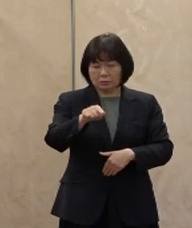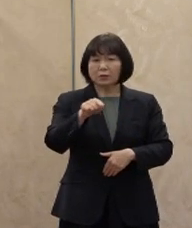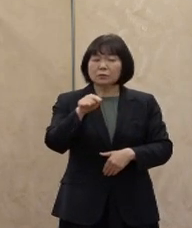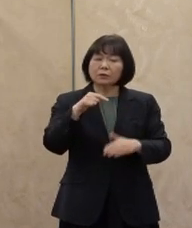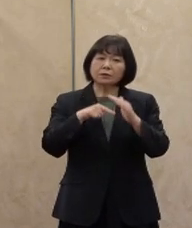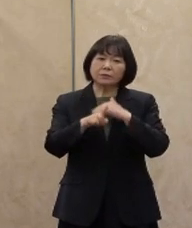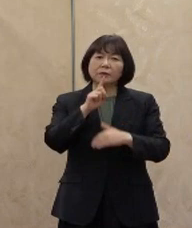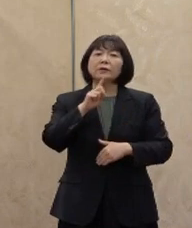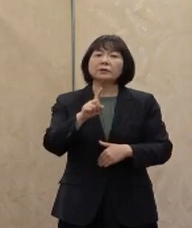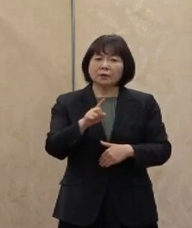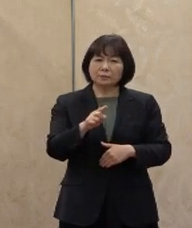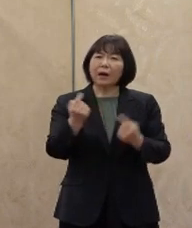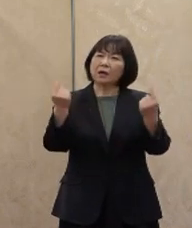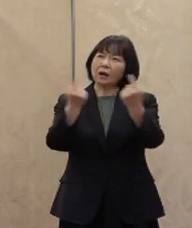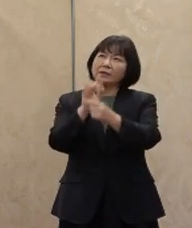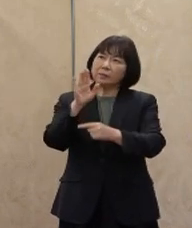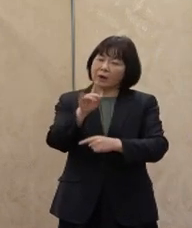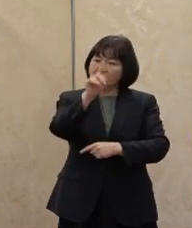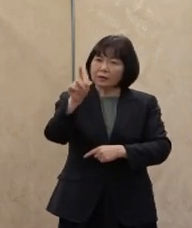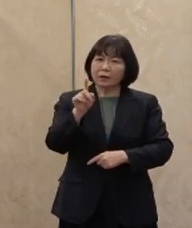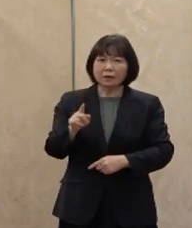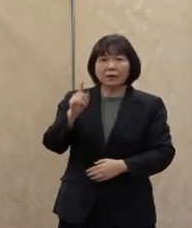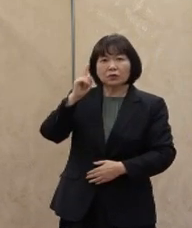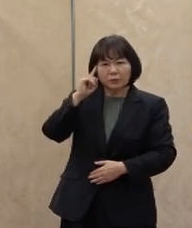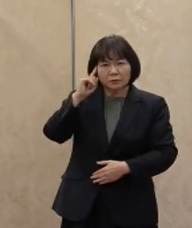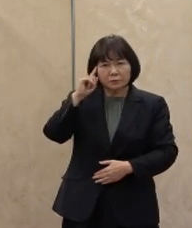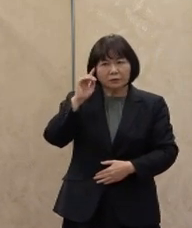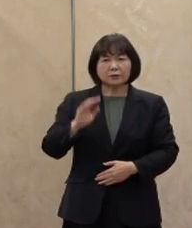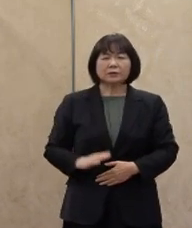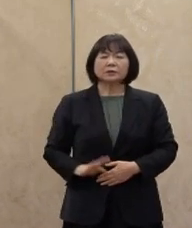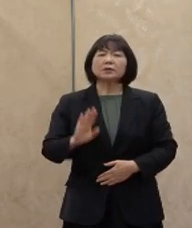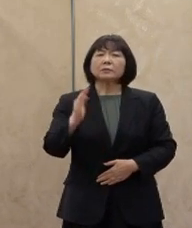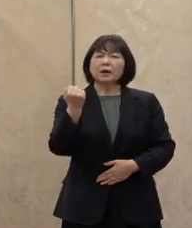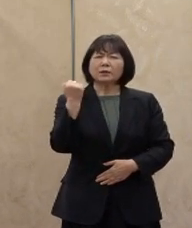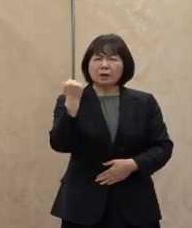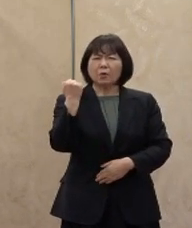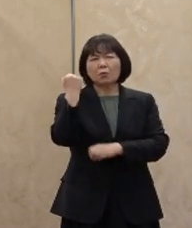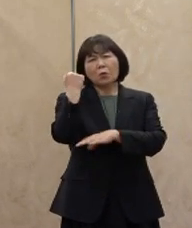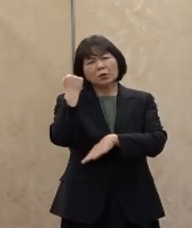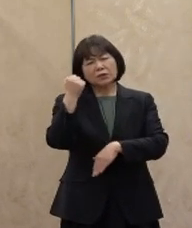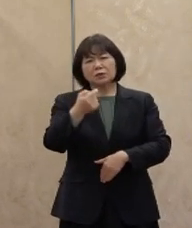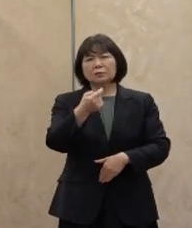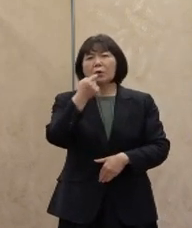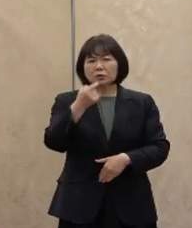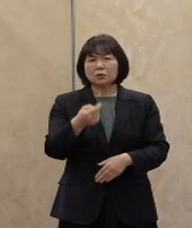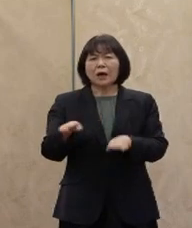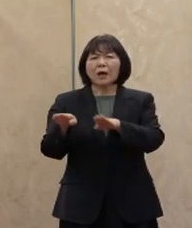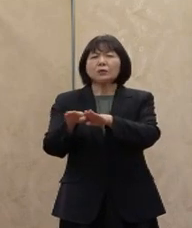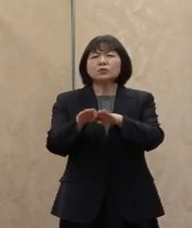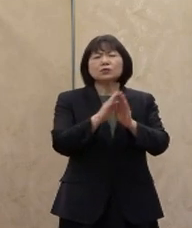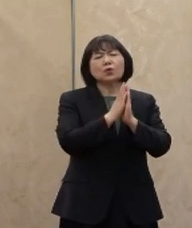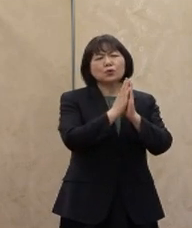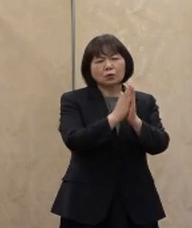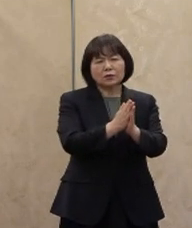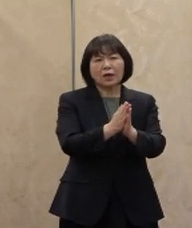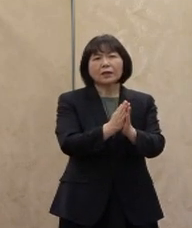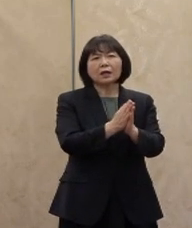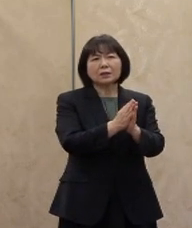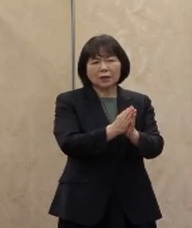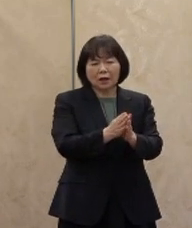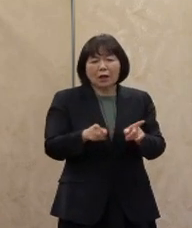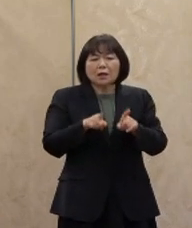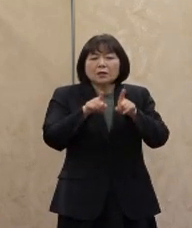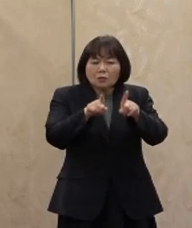では、そういった改正もあるんじゃないかとは思います。ただまあ本質のところはね、やっぱり僕はあの休業要請するんであればきちんと保証